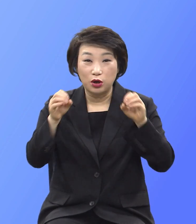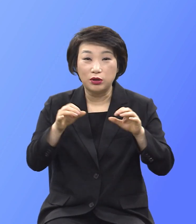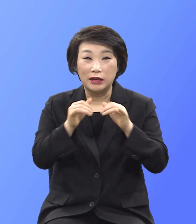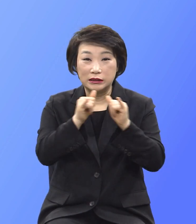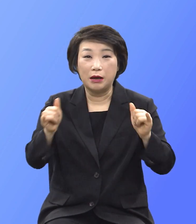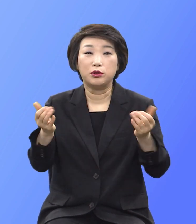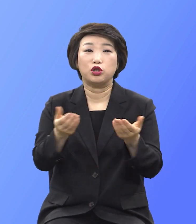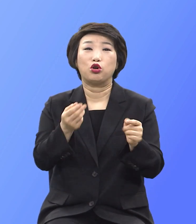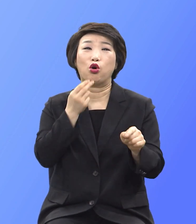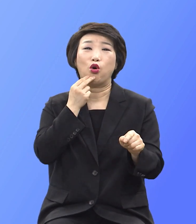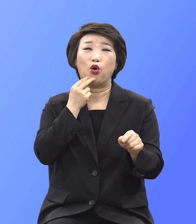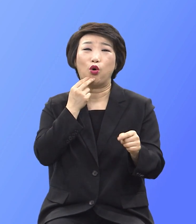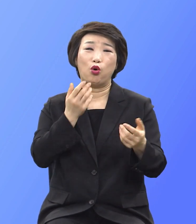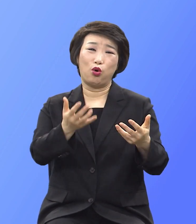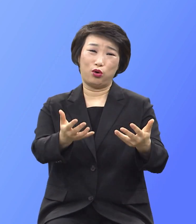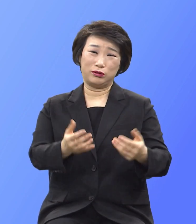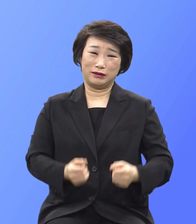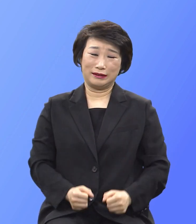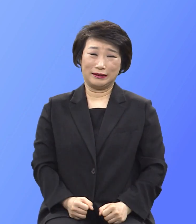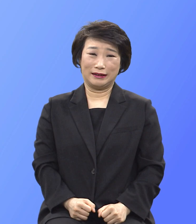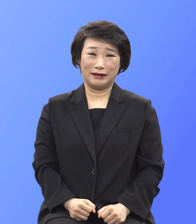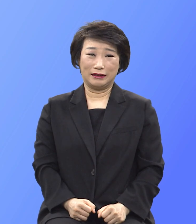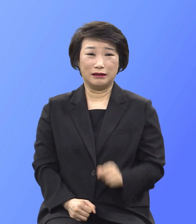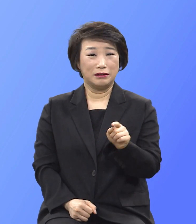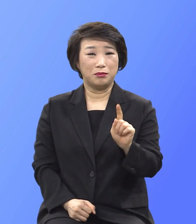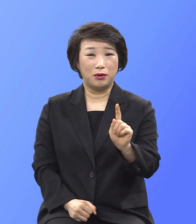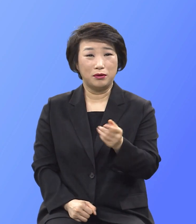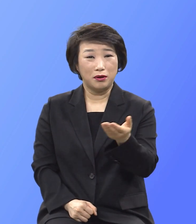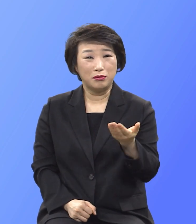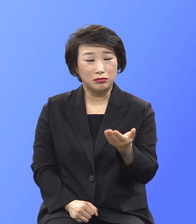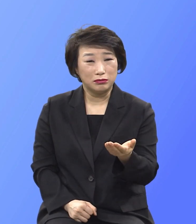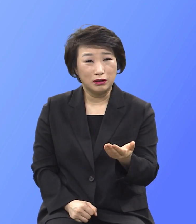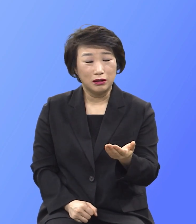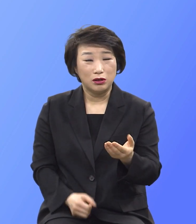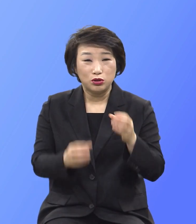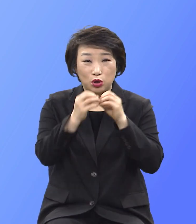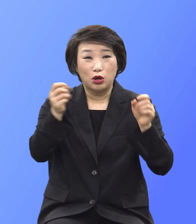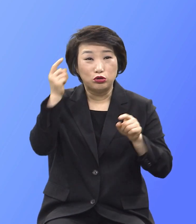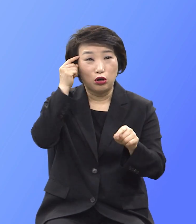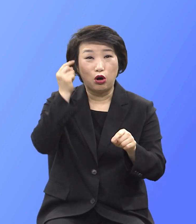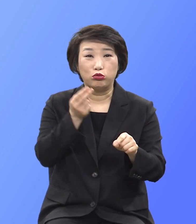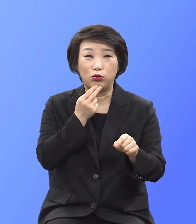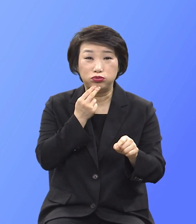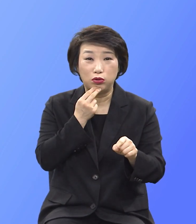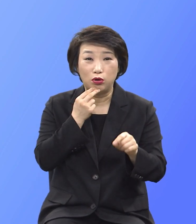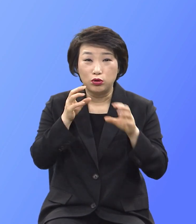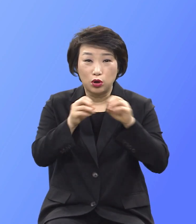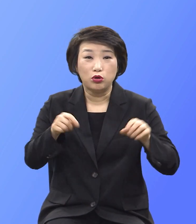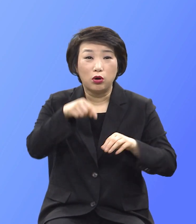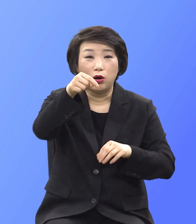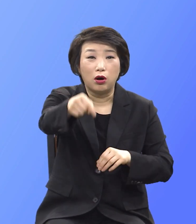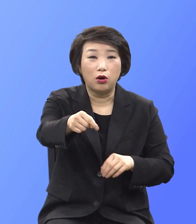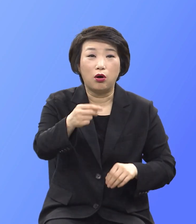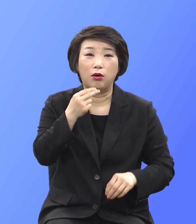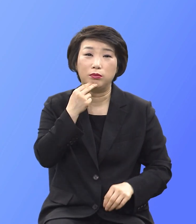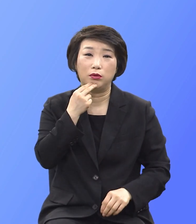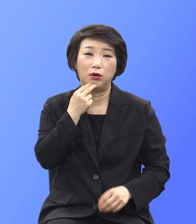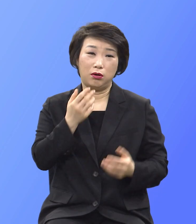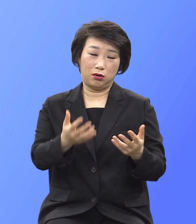전도자로 일하지 않는 사람, 이 사람은 전도할 생각이 없어서 전도를 안 하는